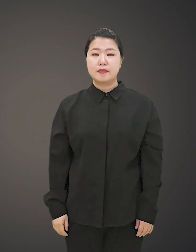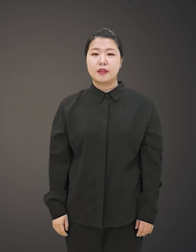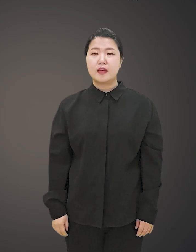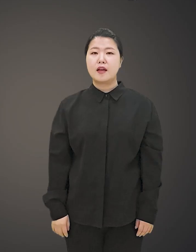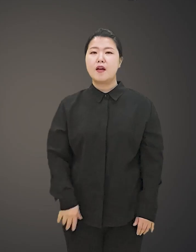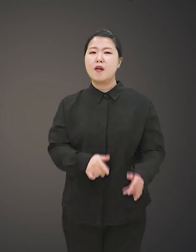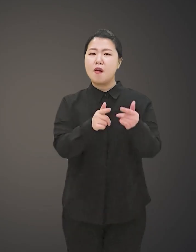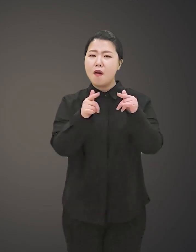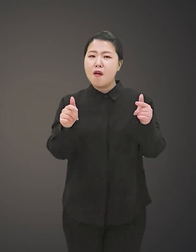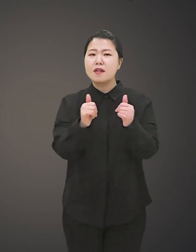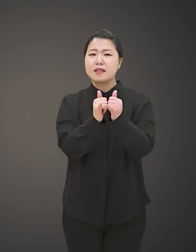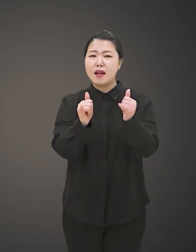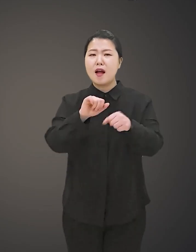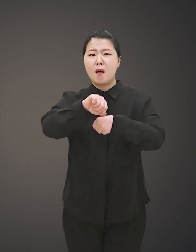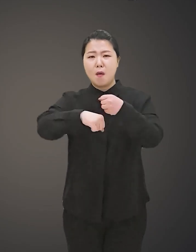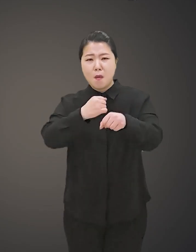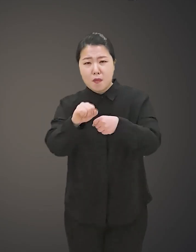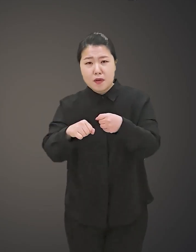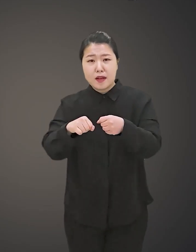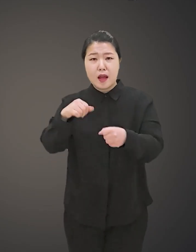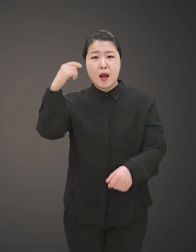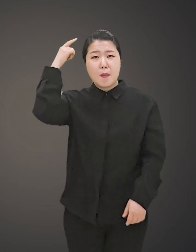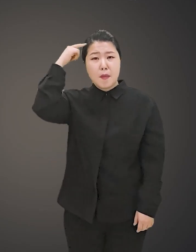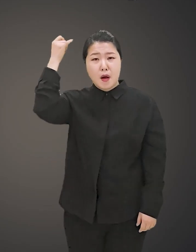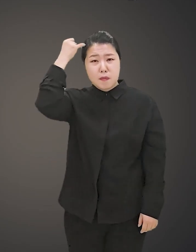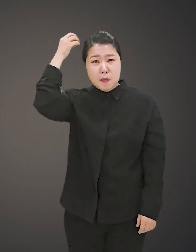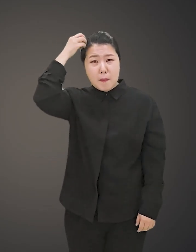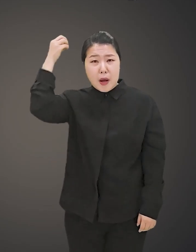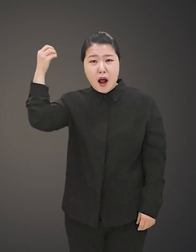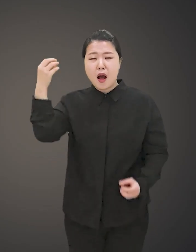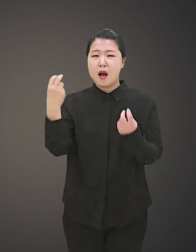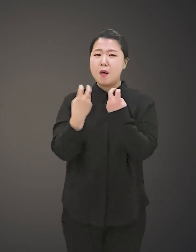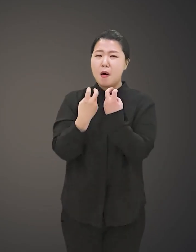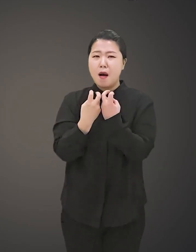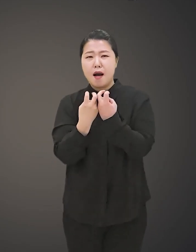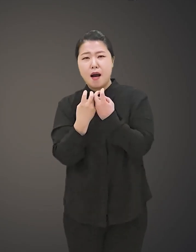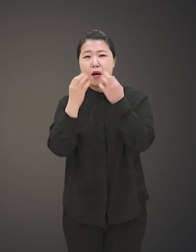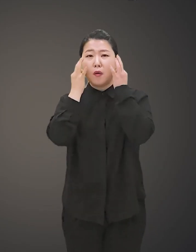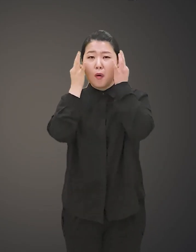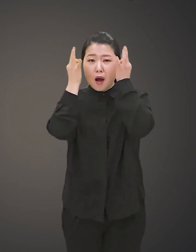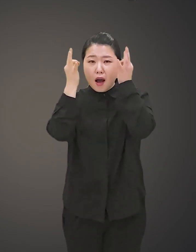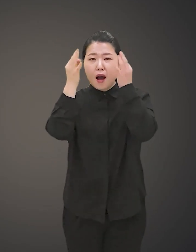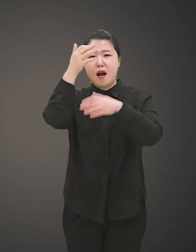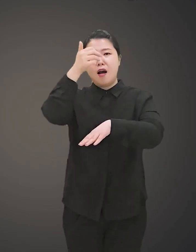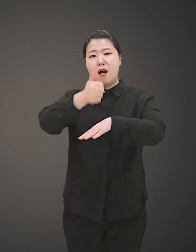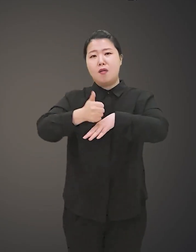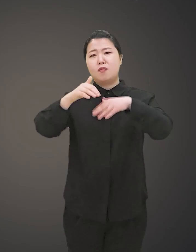여러 사람들과 동물들이 머릿니를 몰아내려 했지만 모두 실패하고 말았습니다.